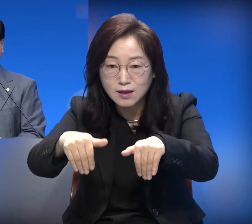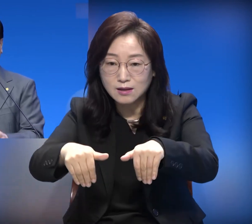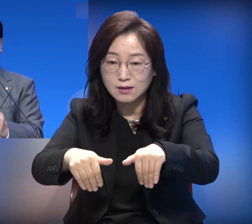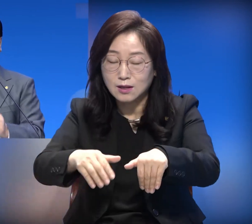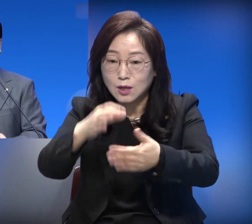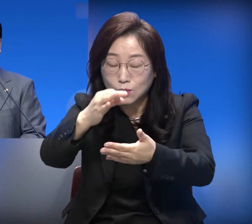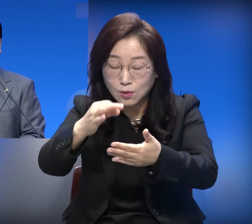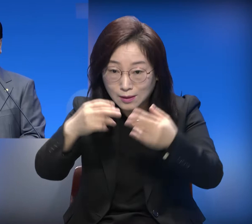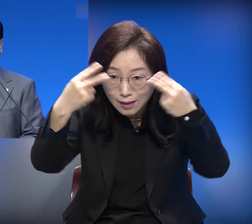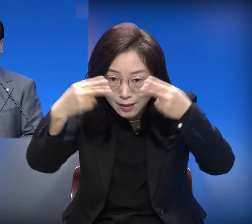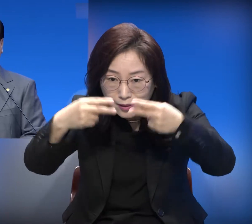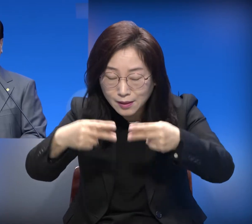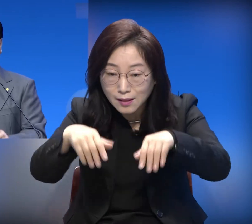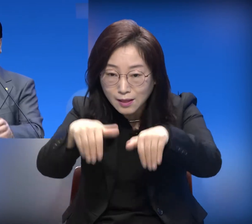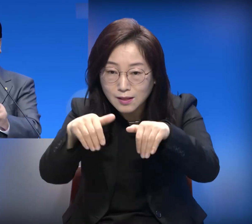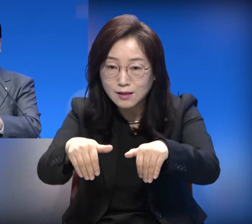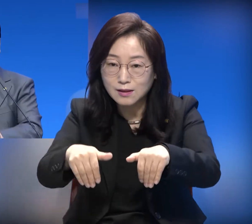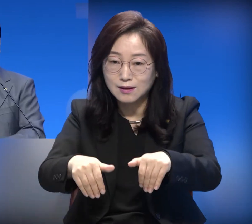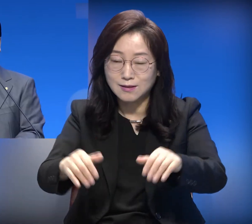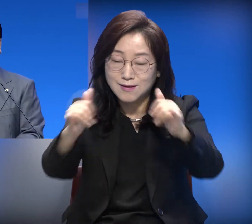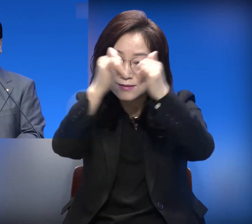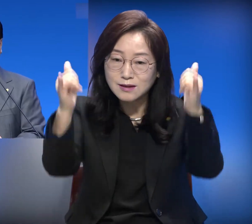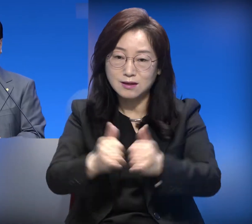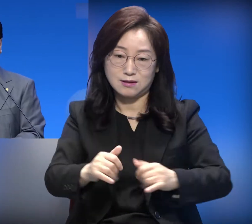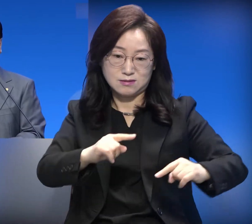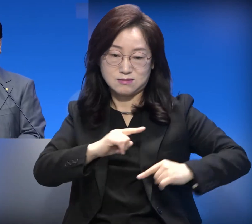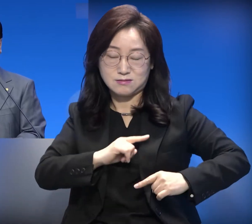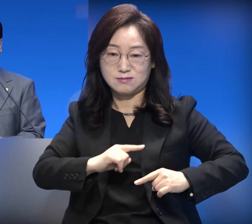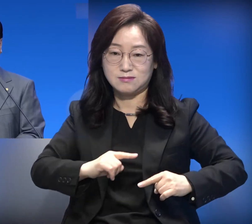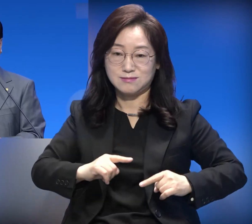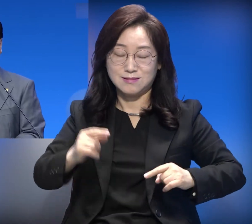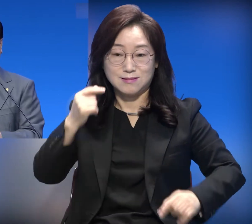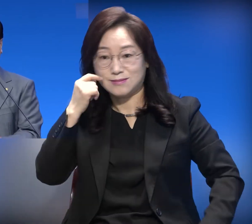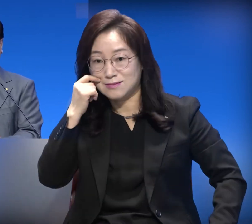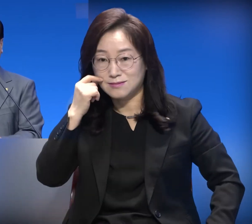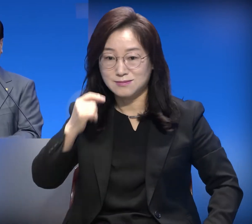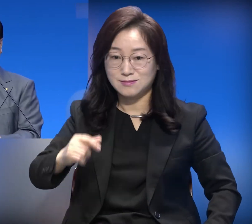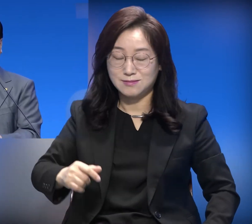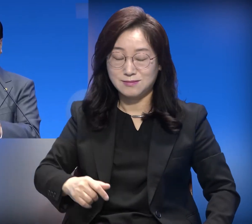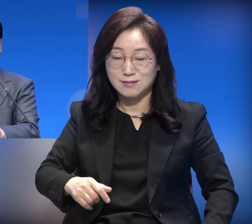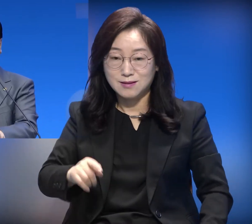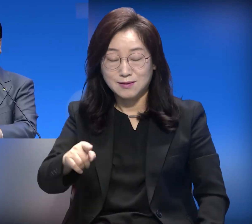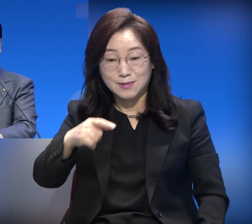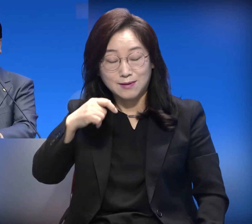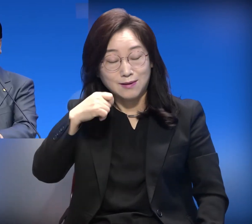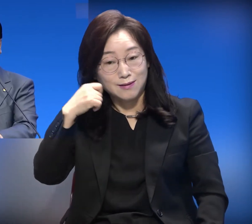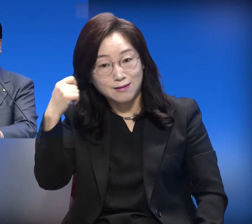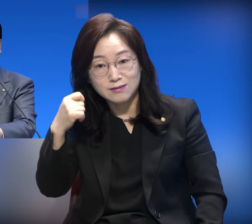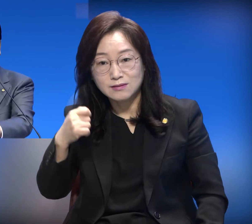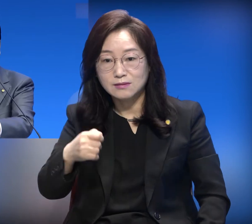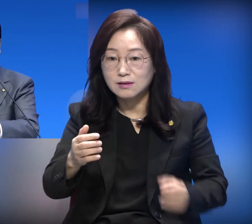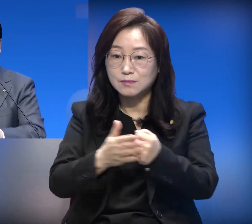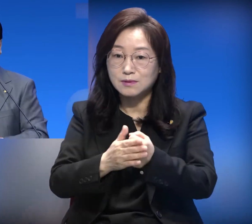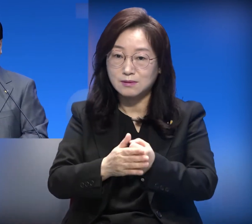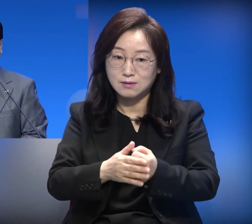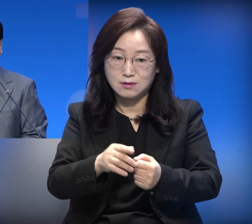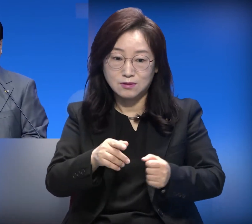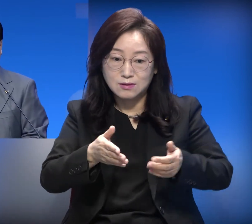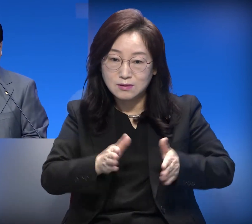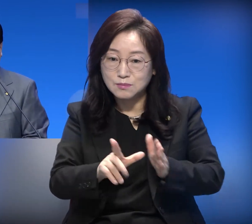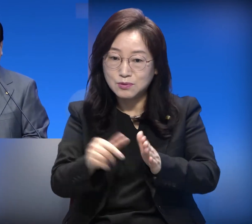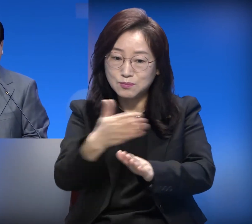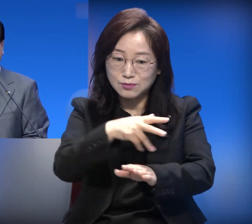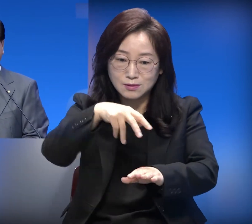되고, 때때로 사회적인 인기 명예의 노예가 돼서 우리들이 마치 남에서부터 걷지 못하는 자 같은 그런 삶을 살아가고 있는